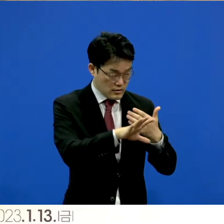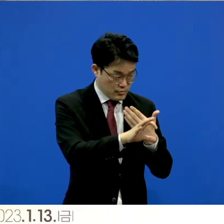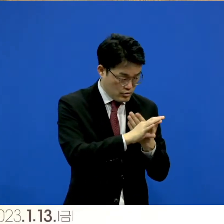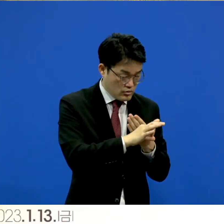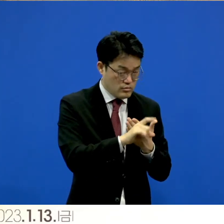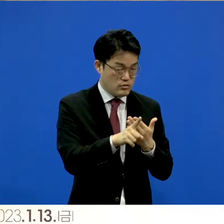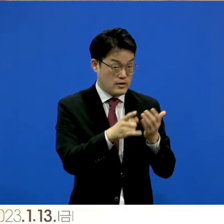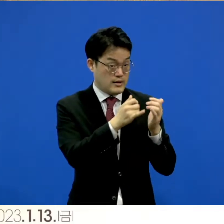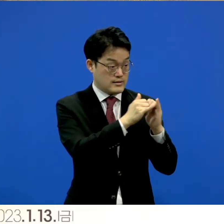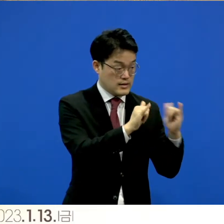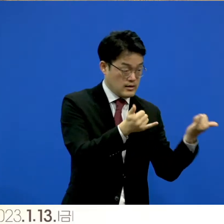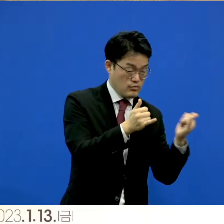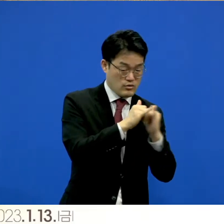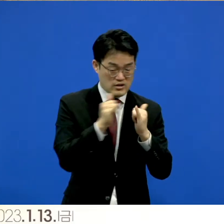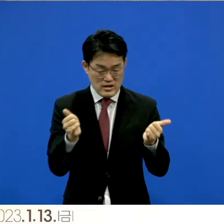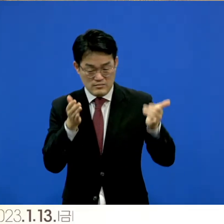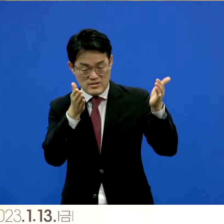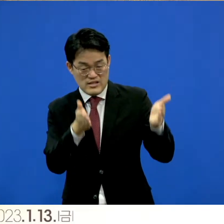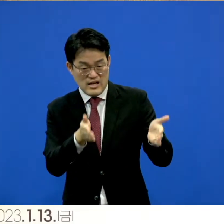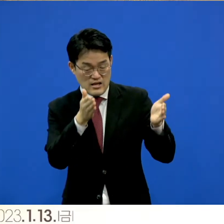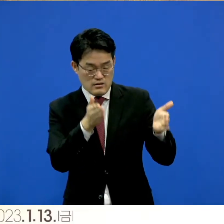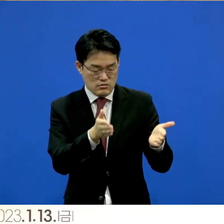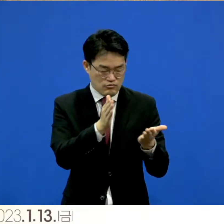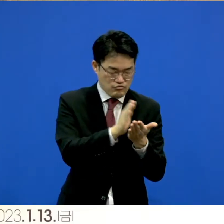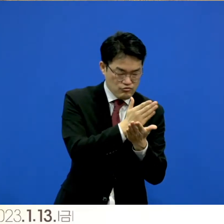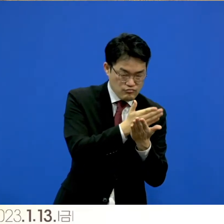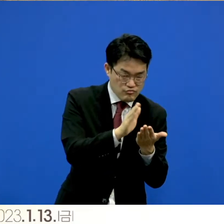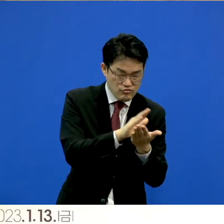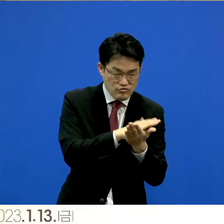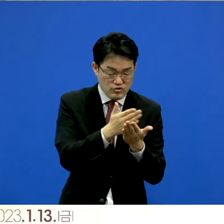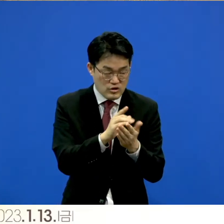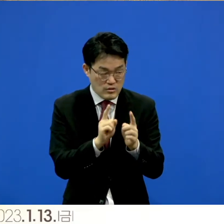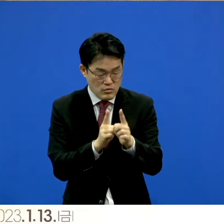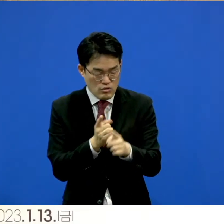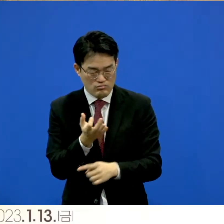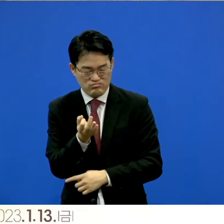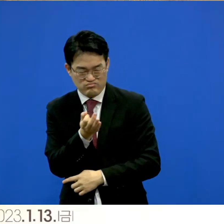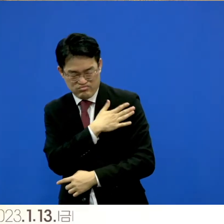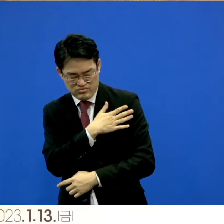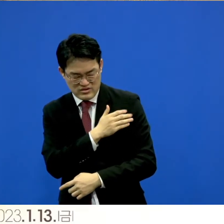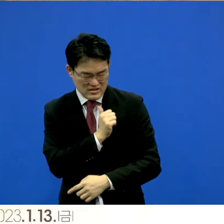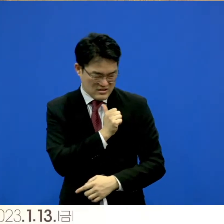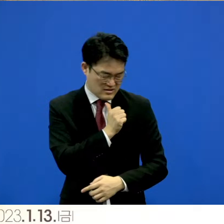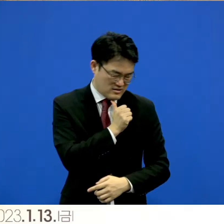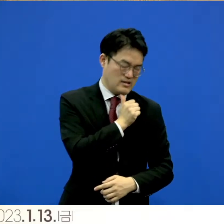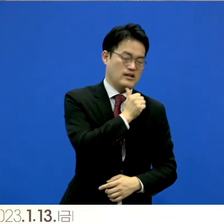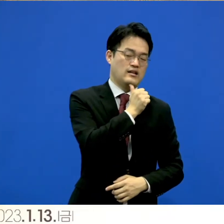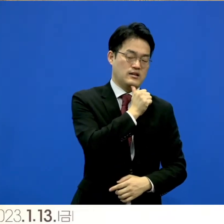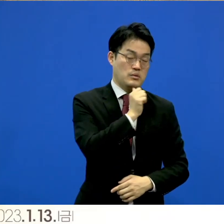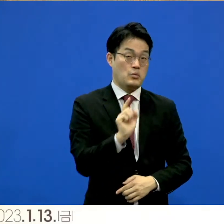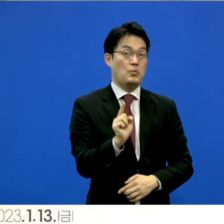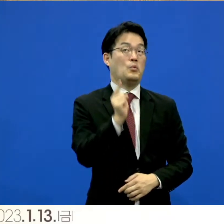사람과 사람 사이를 갈라냅니다. 계층을 만듭니다. 클래스를 만듭니다.